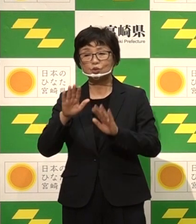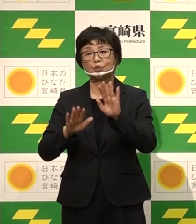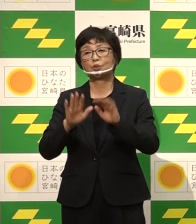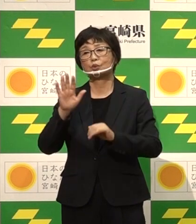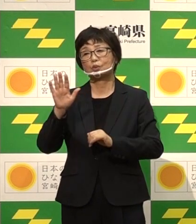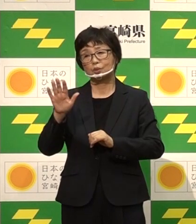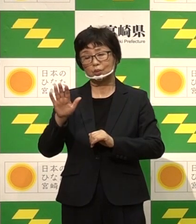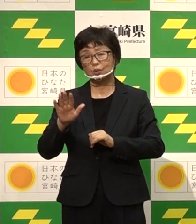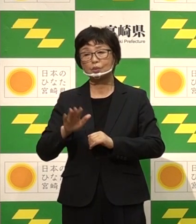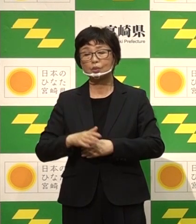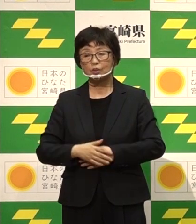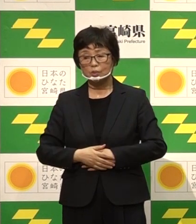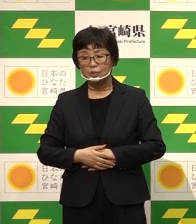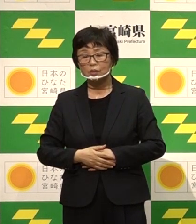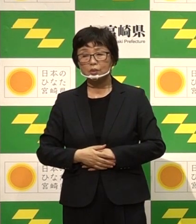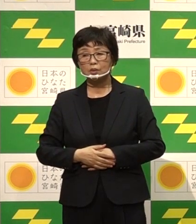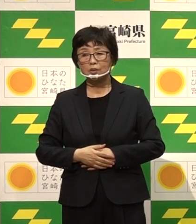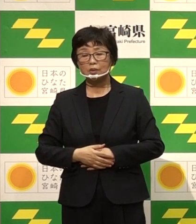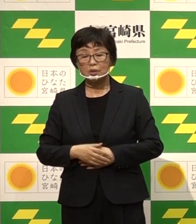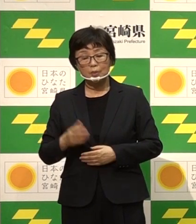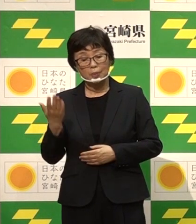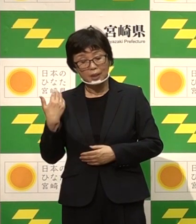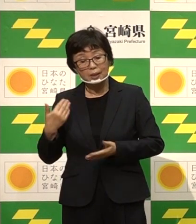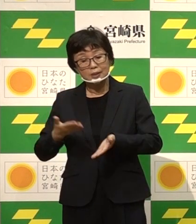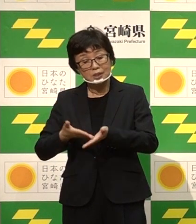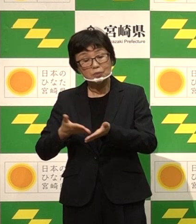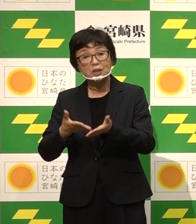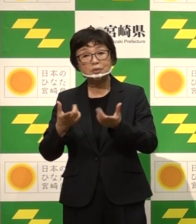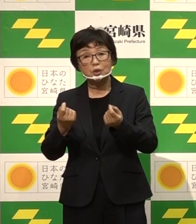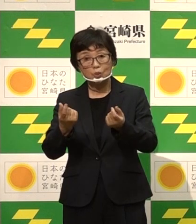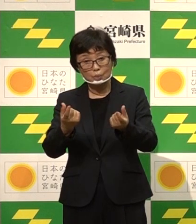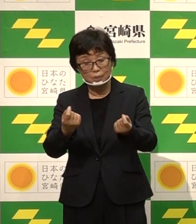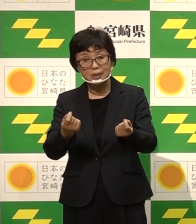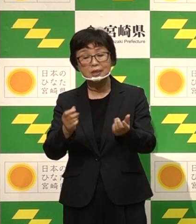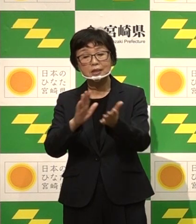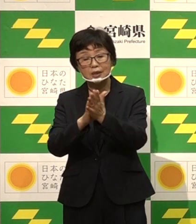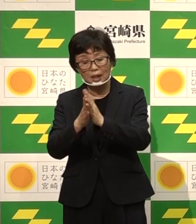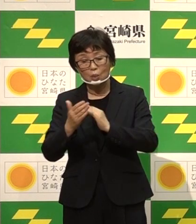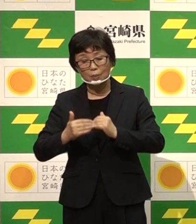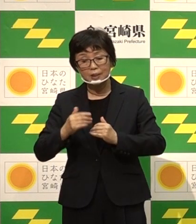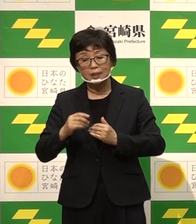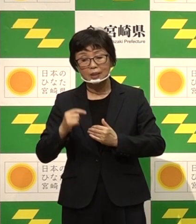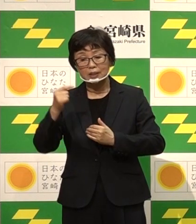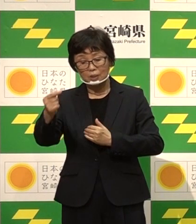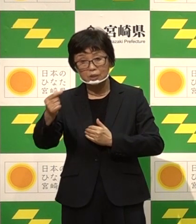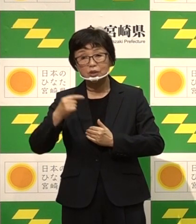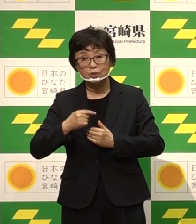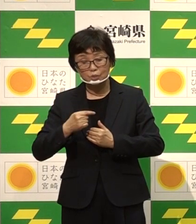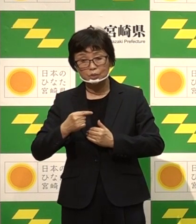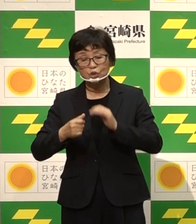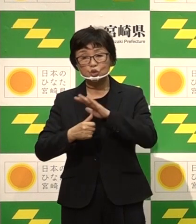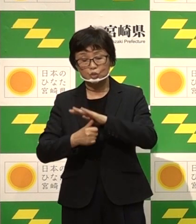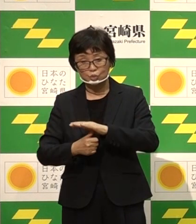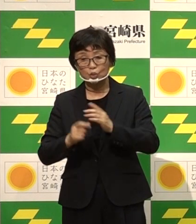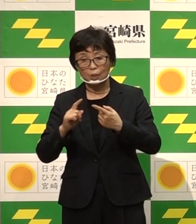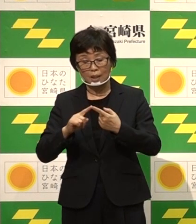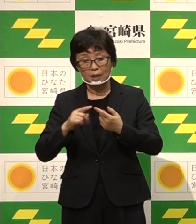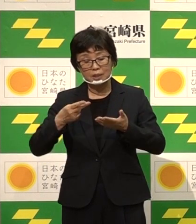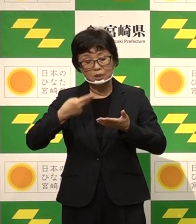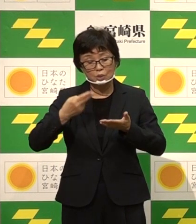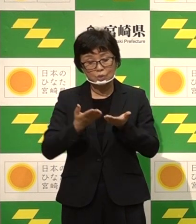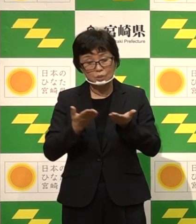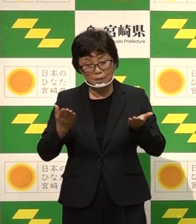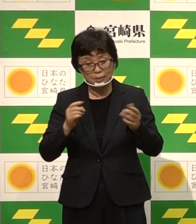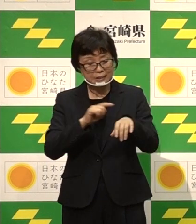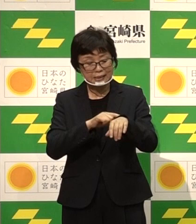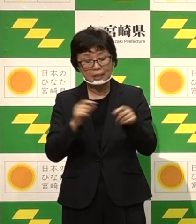ります。先ほど来説明しておりますように、県をまたいだ往来自粛だとか飲食店に関する時